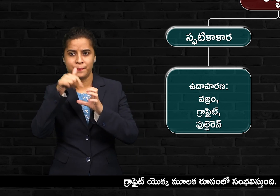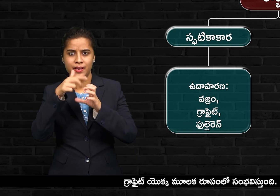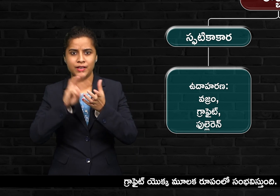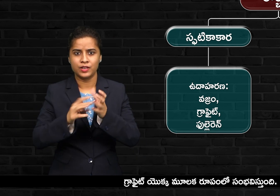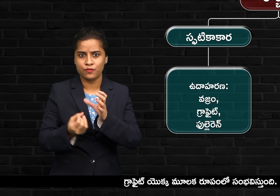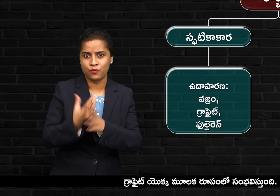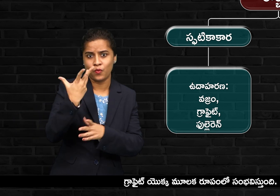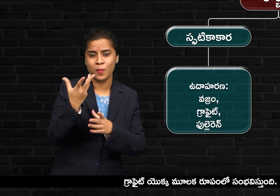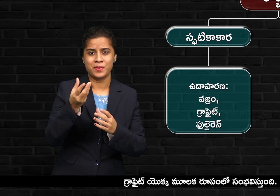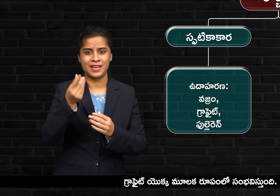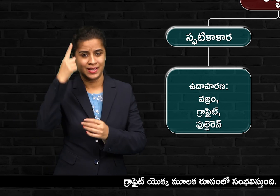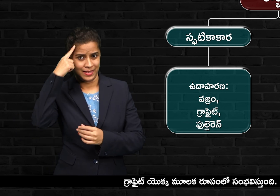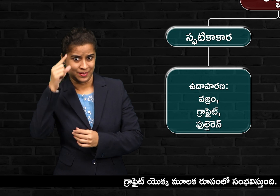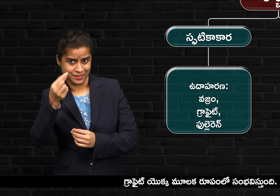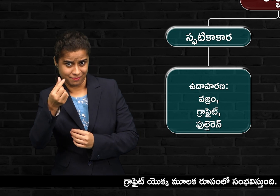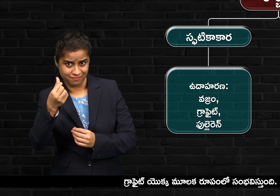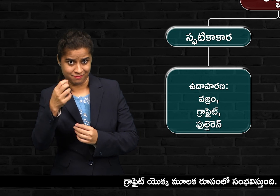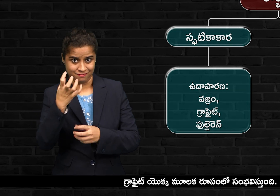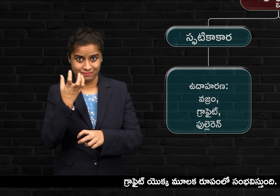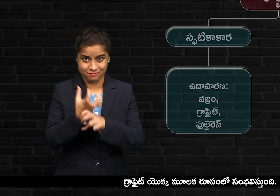యొక్క మూలక రూపంలో సంభవిస్తుంది.